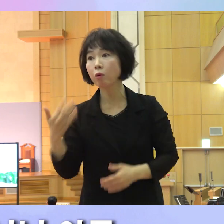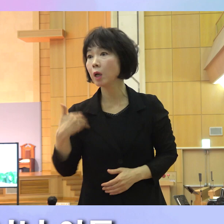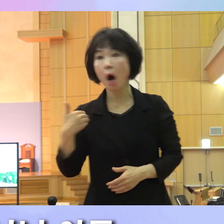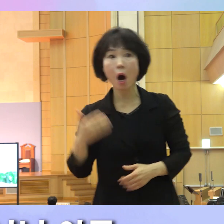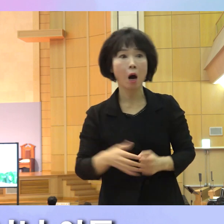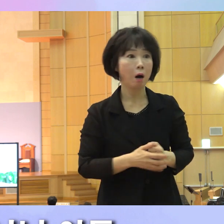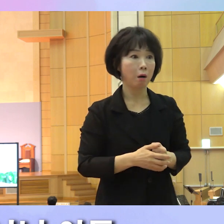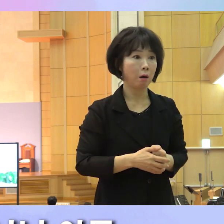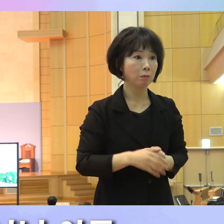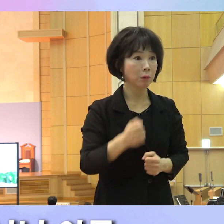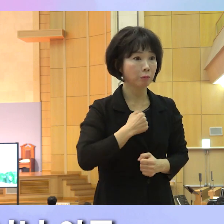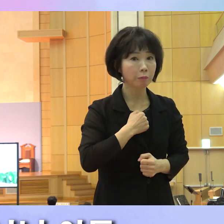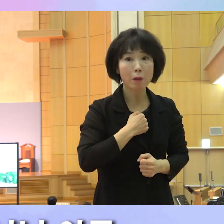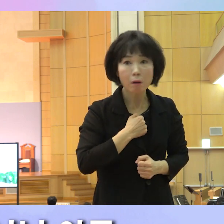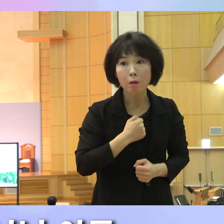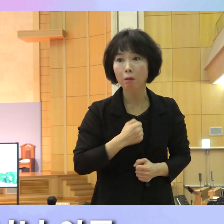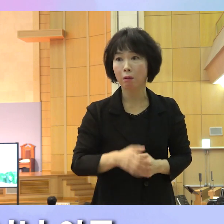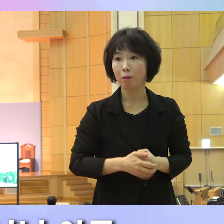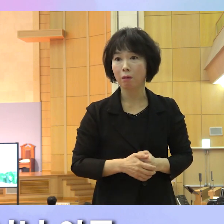예수님은